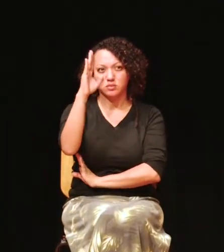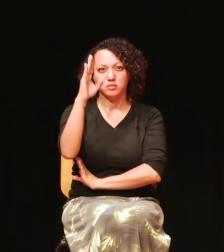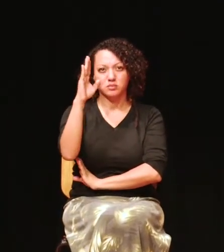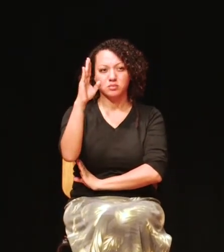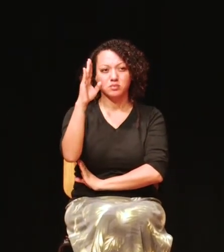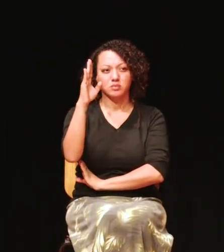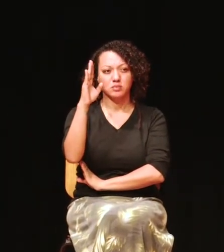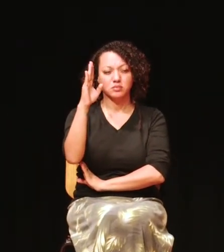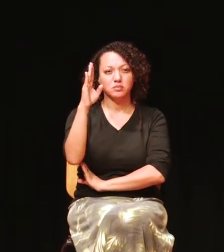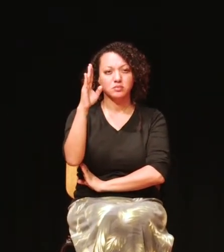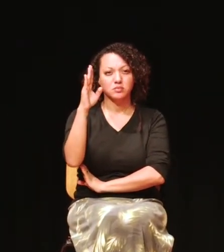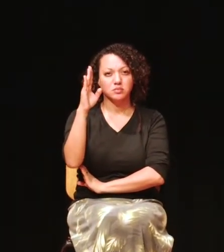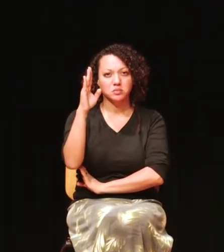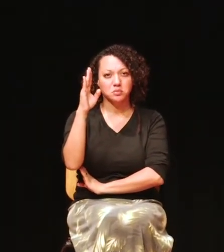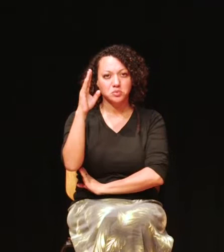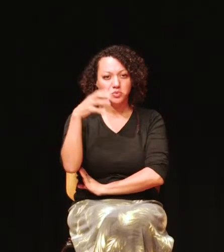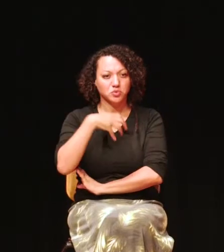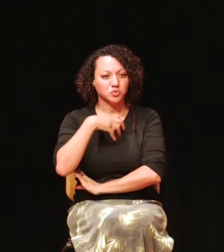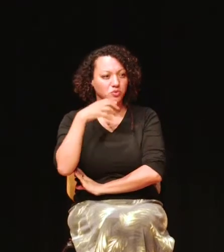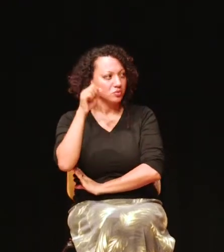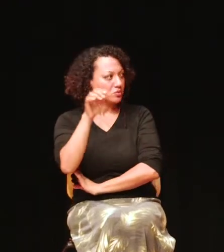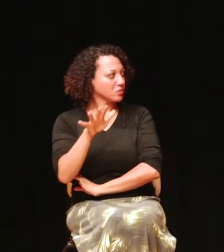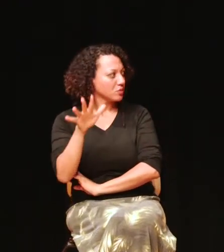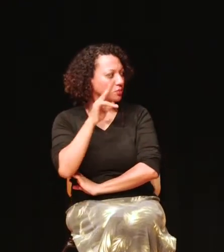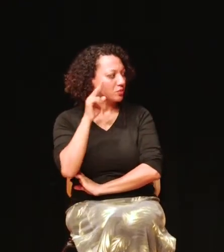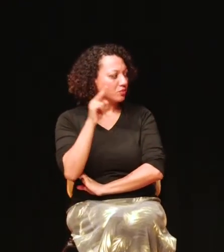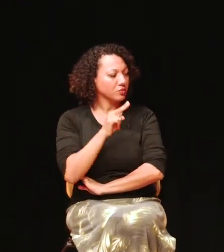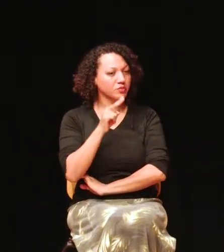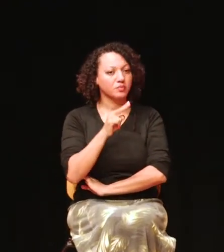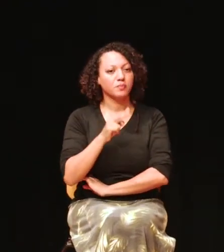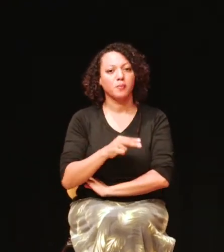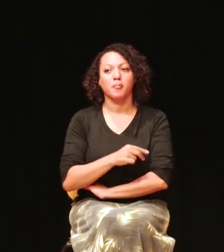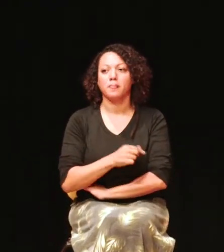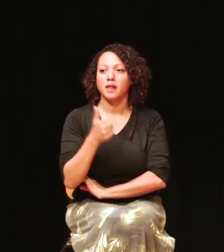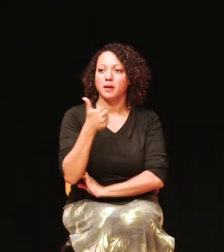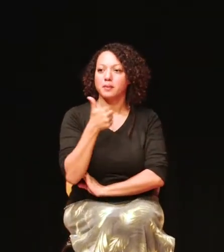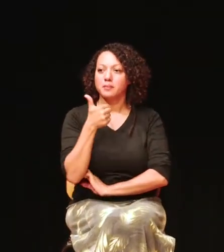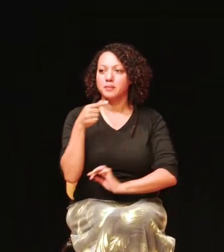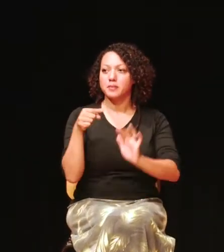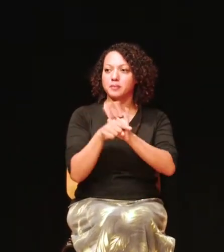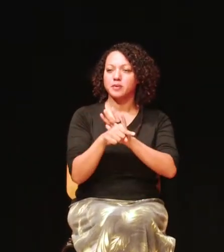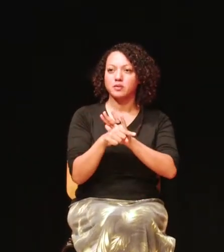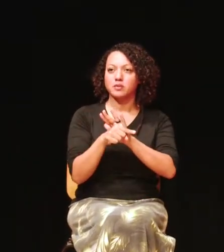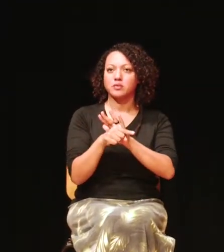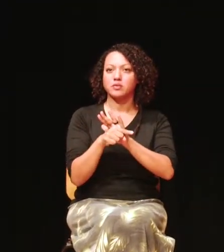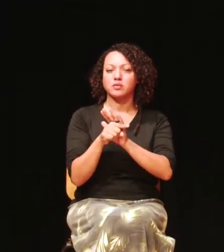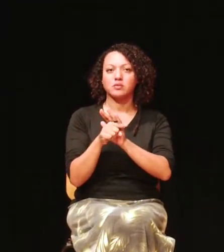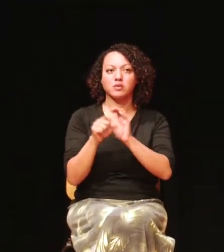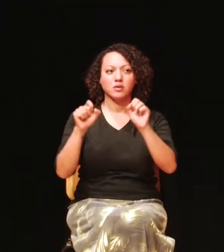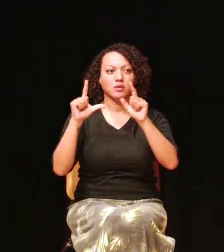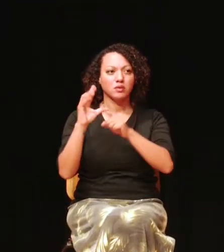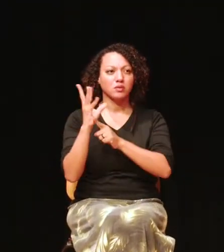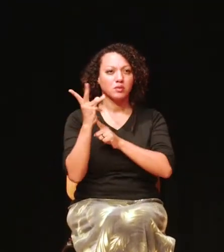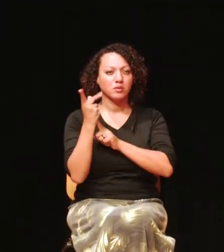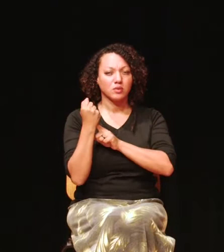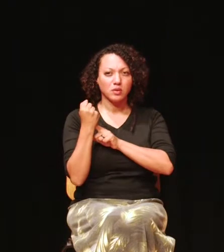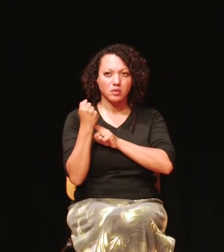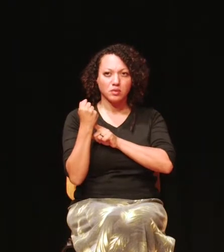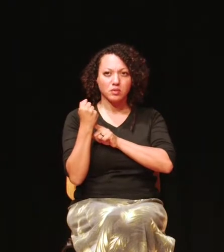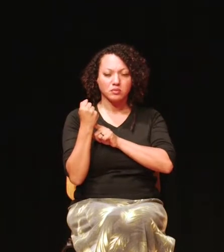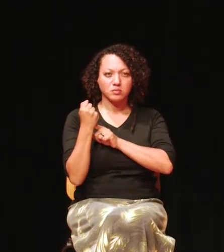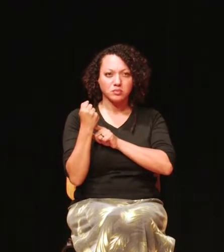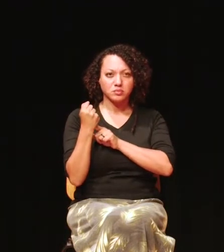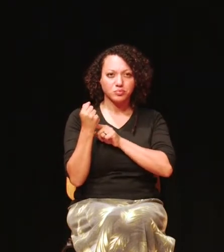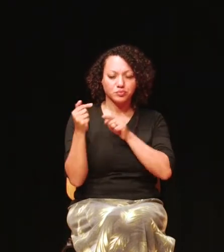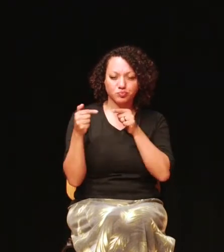de vista europeu. Então, a primeira pergunta. As obras de arte se vinculam, é